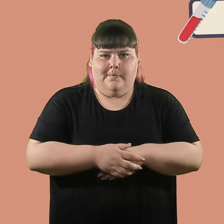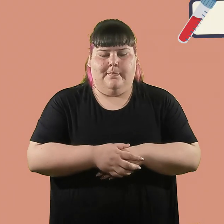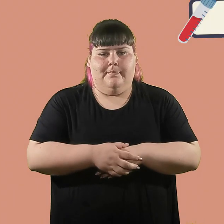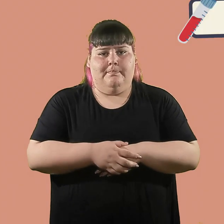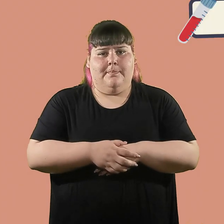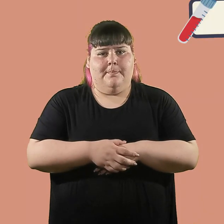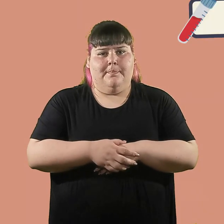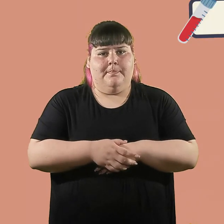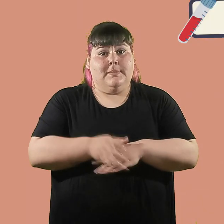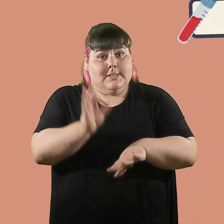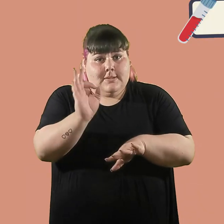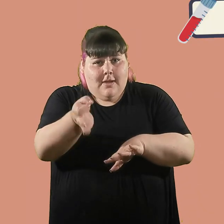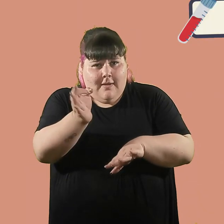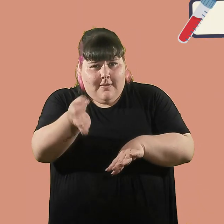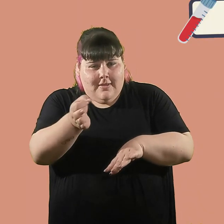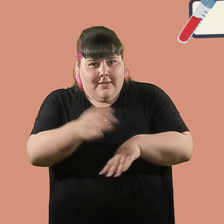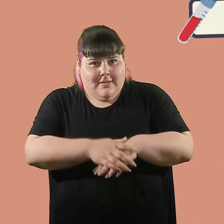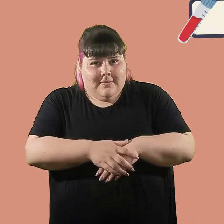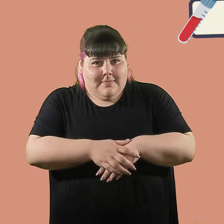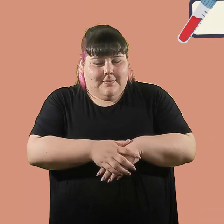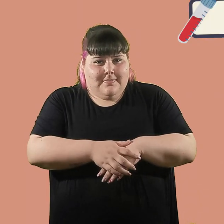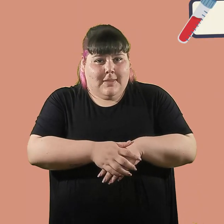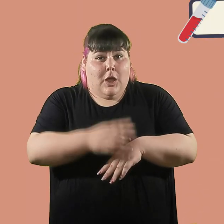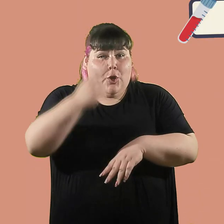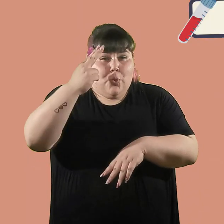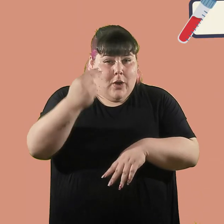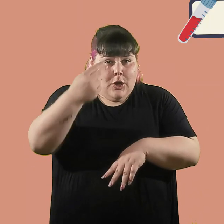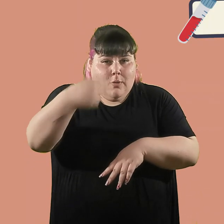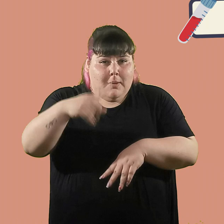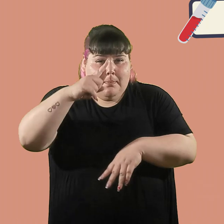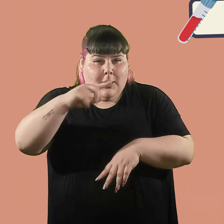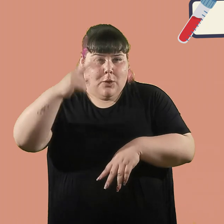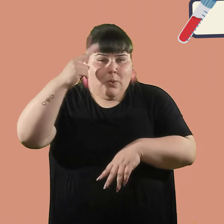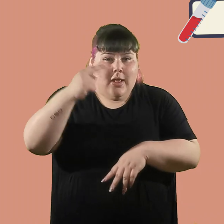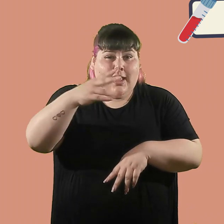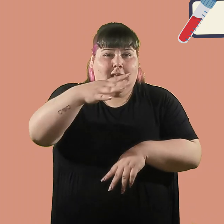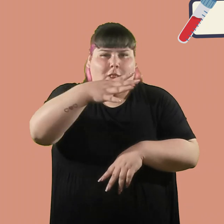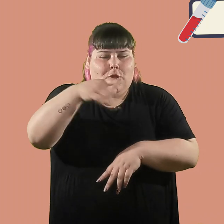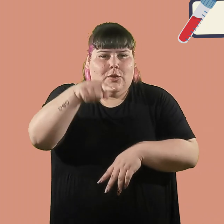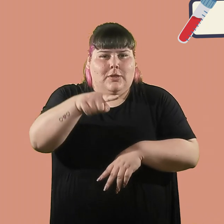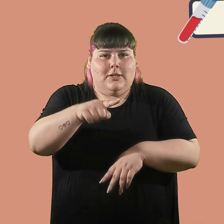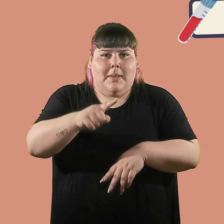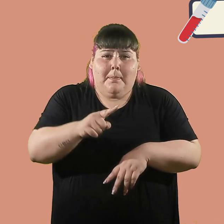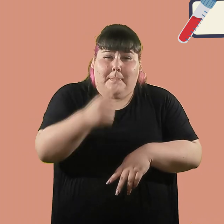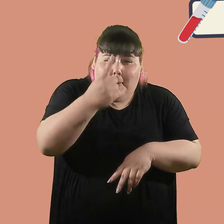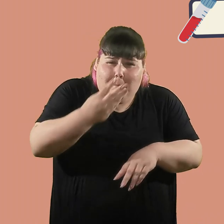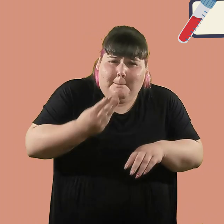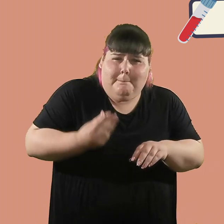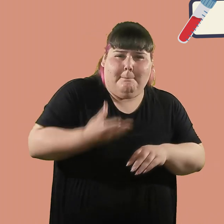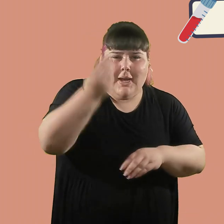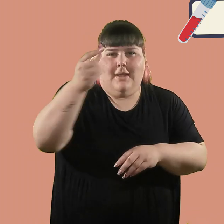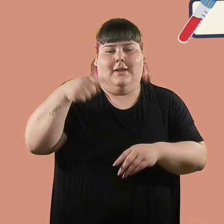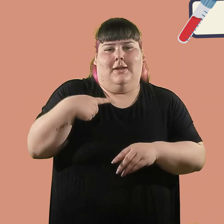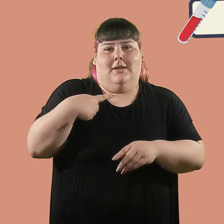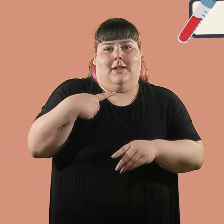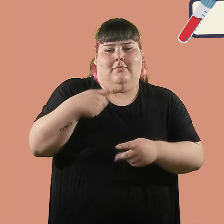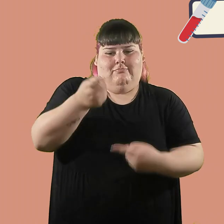¿Sabías que? El 9 de noviembre de 1914 se realizó la primera transfusión de